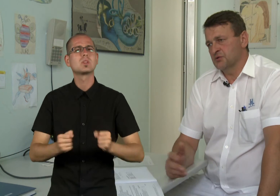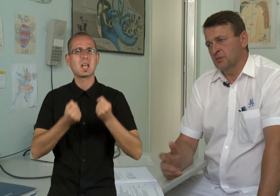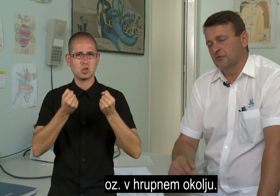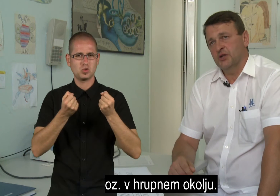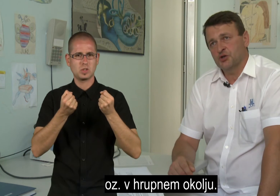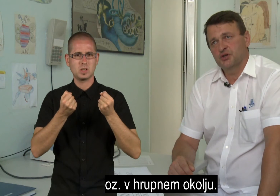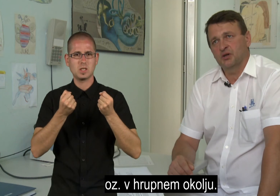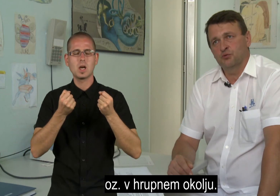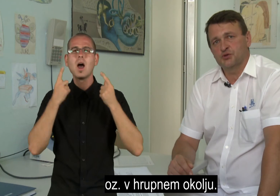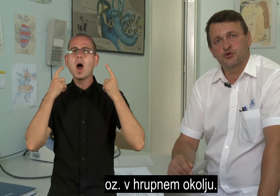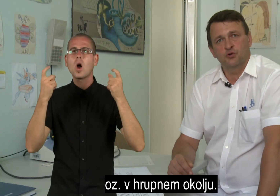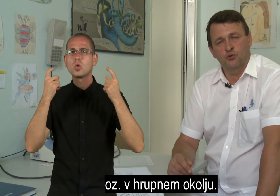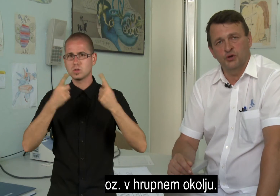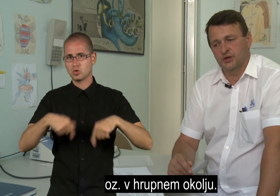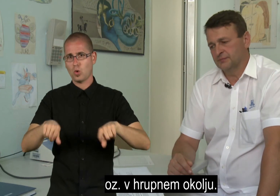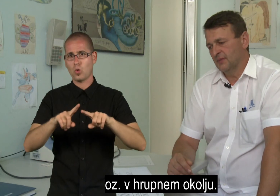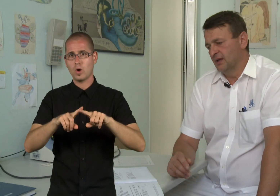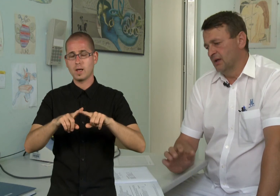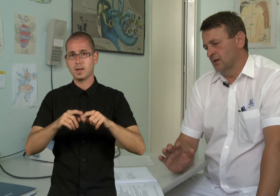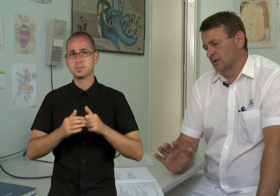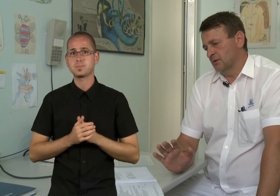nenormalnih oziroma v težkih akustičnih okoljih.